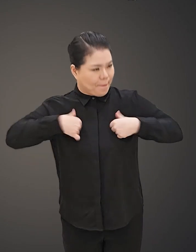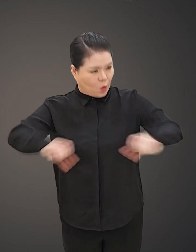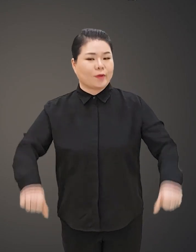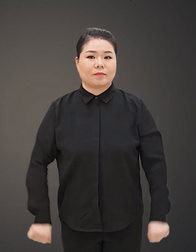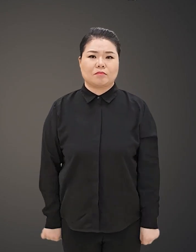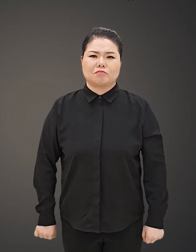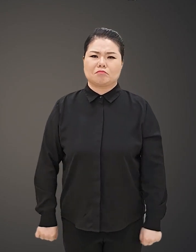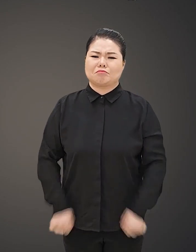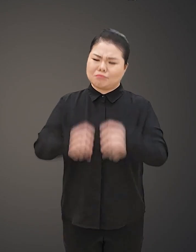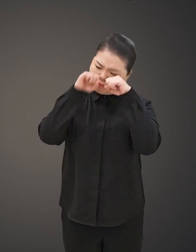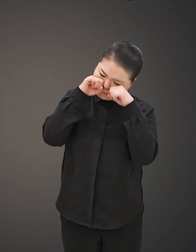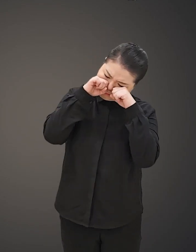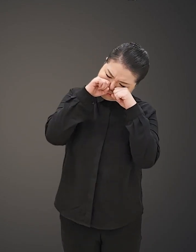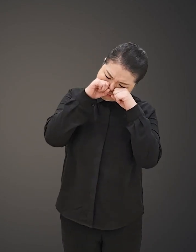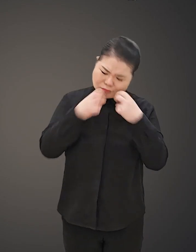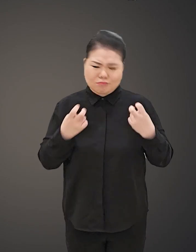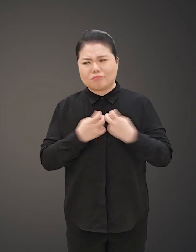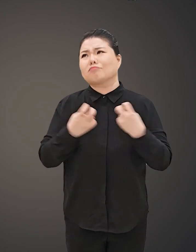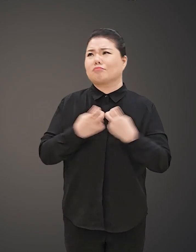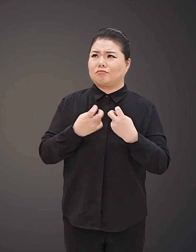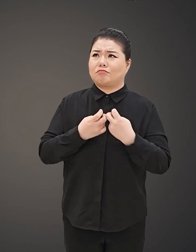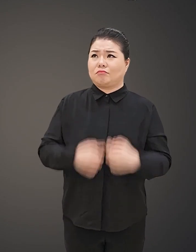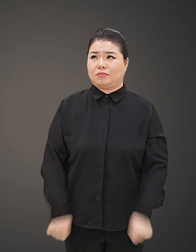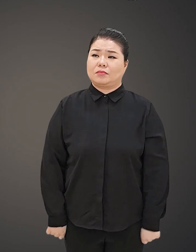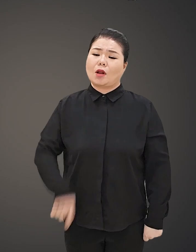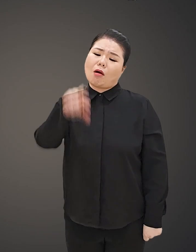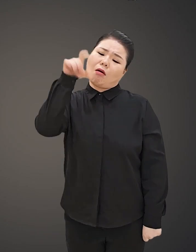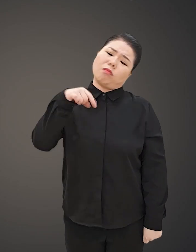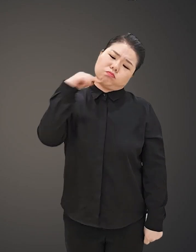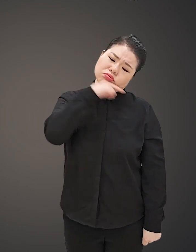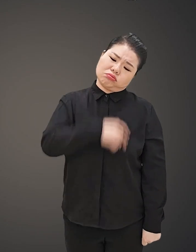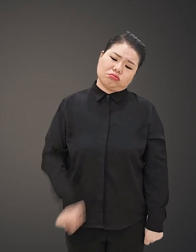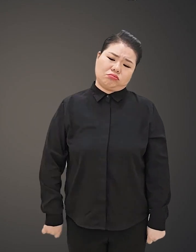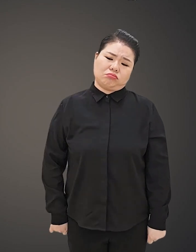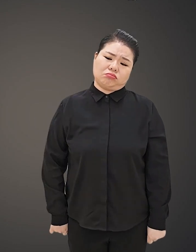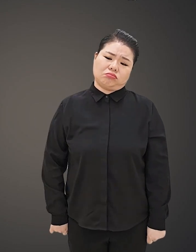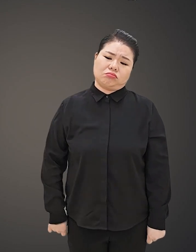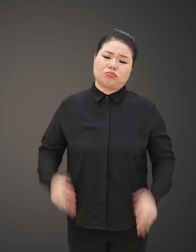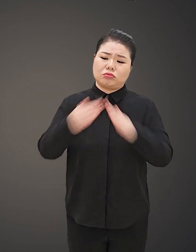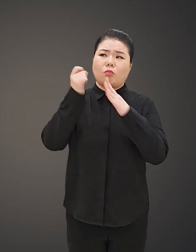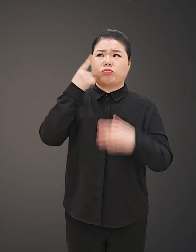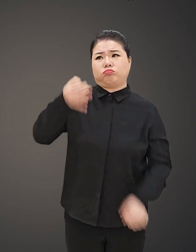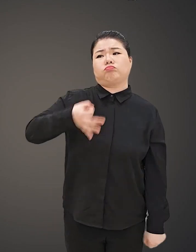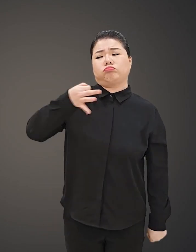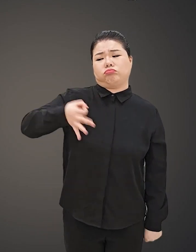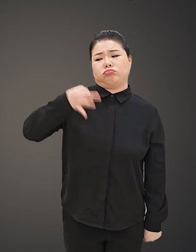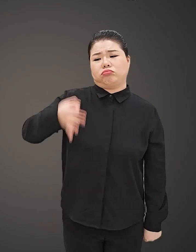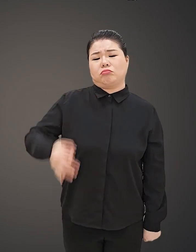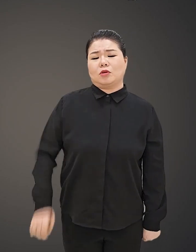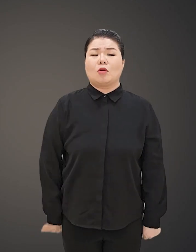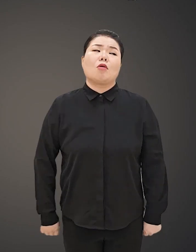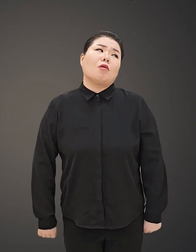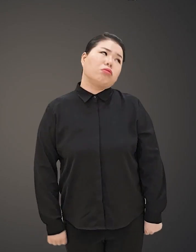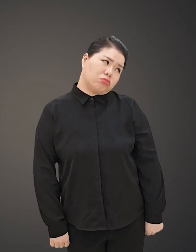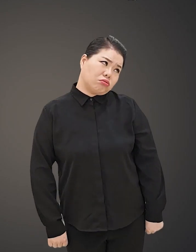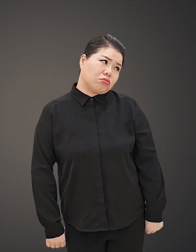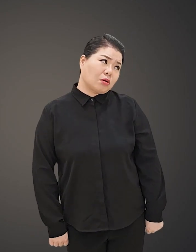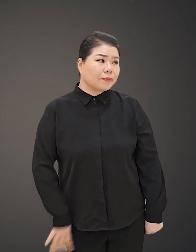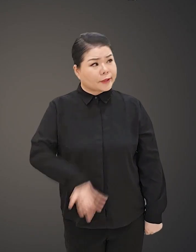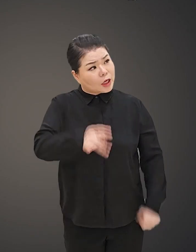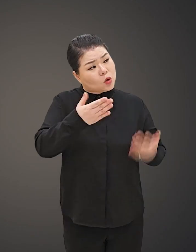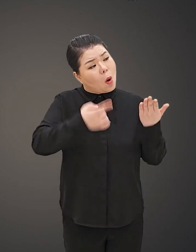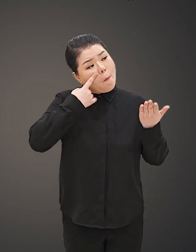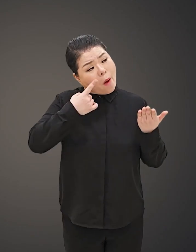시원하게. 끄어끄어. 근데 어떻게 그래? 카드값은? 월세는? 후, 그럼 일단